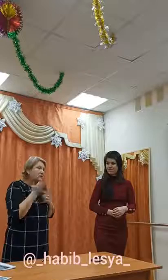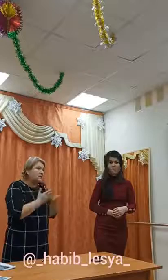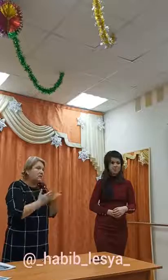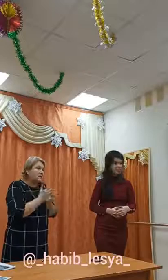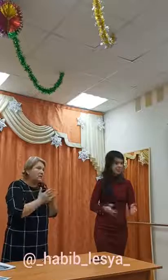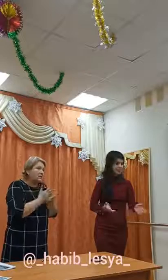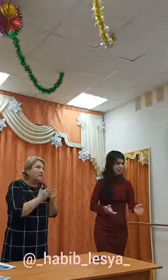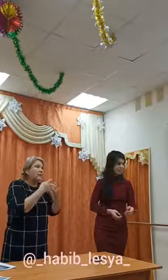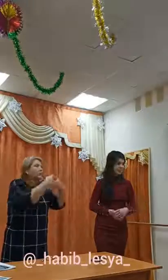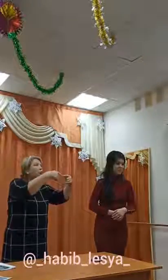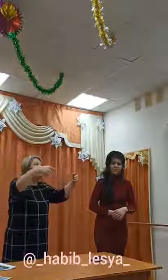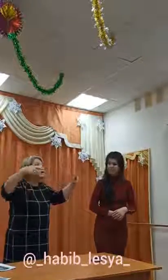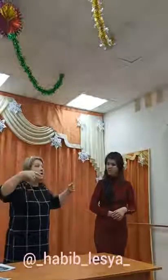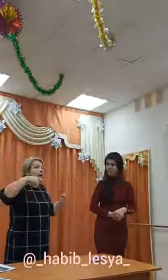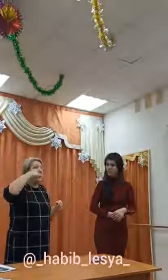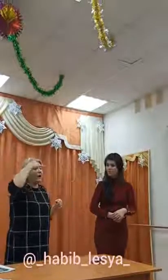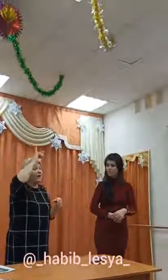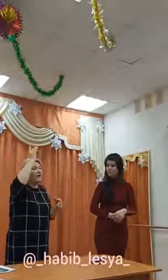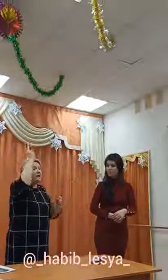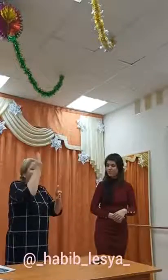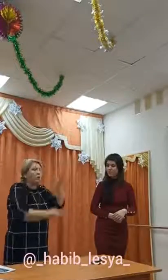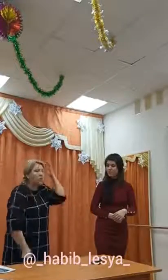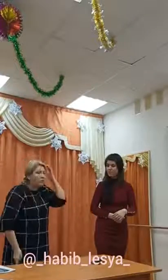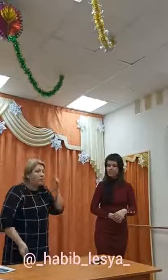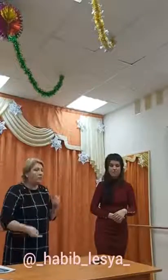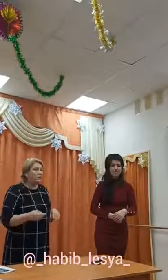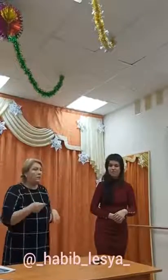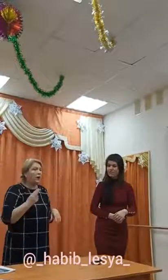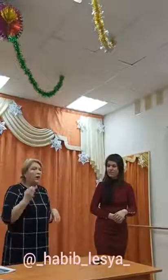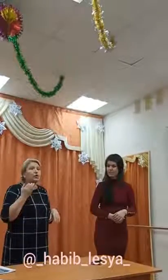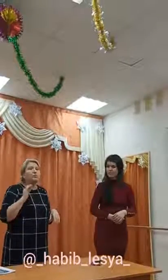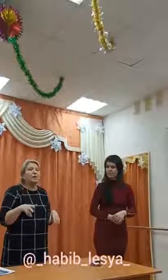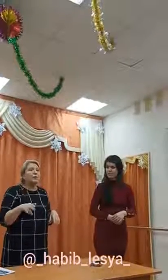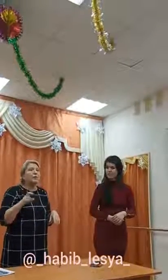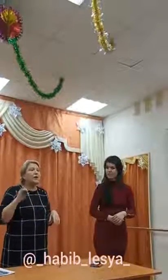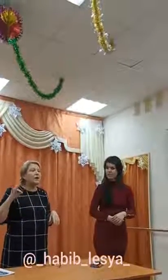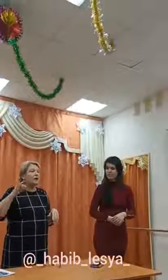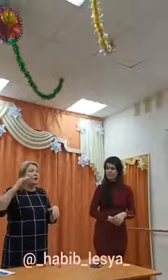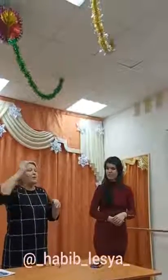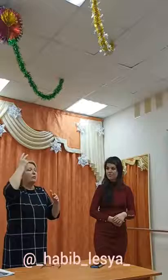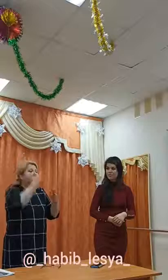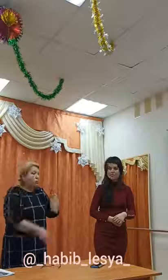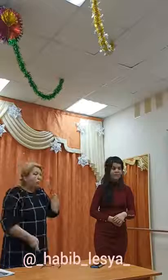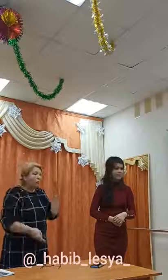лет. Другие. Квета, скажи, Берия,